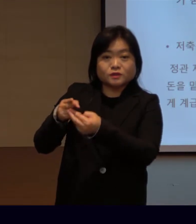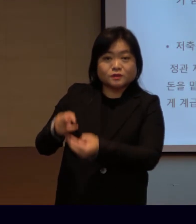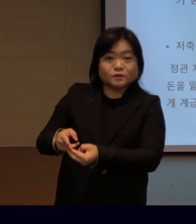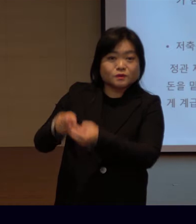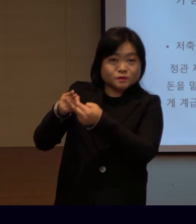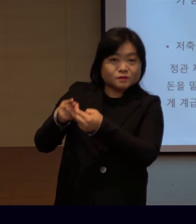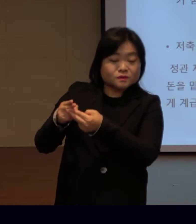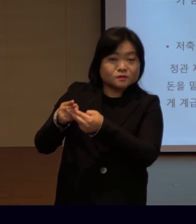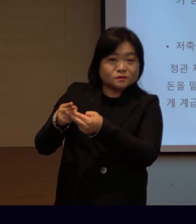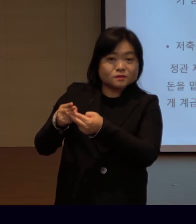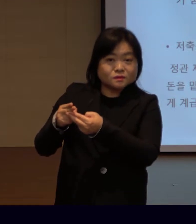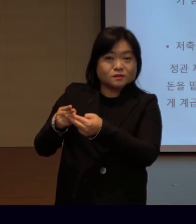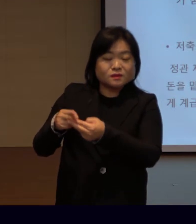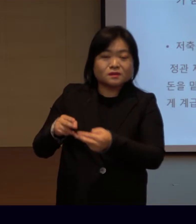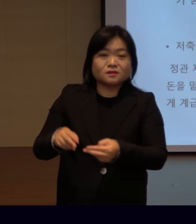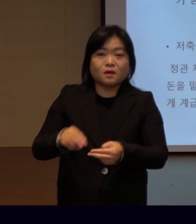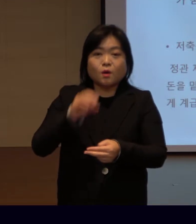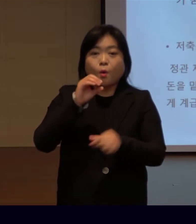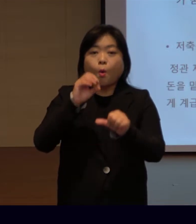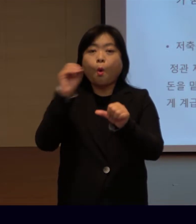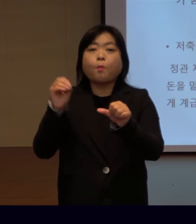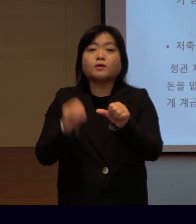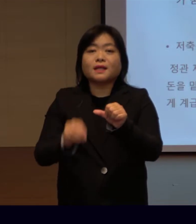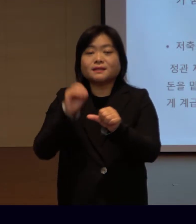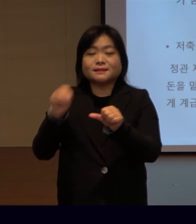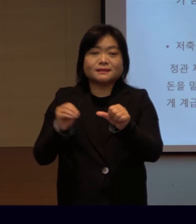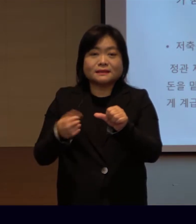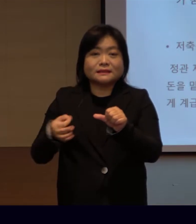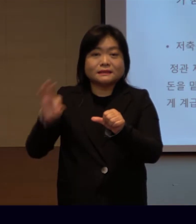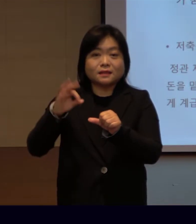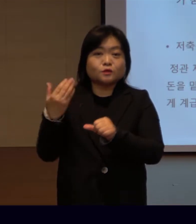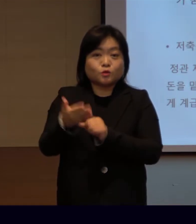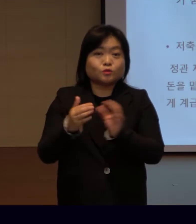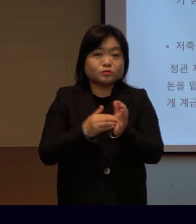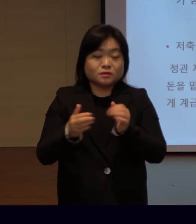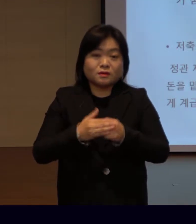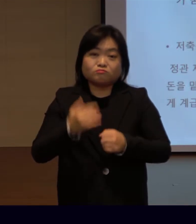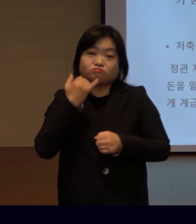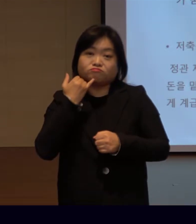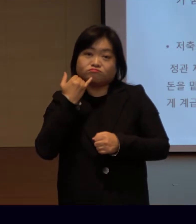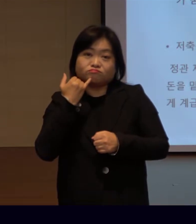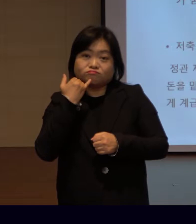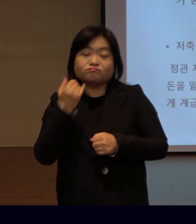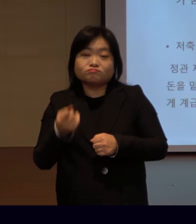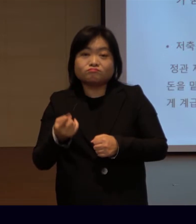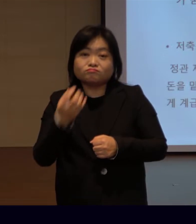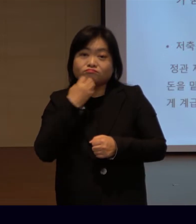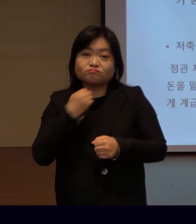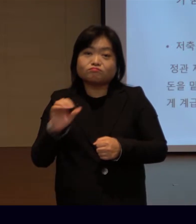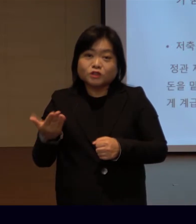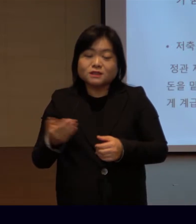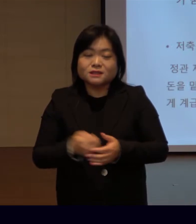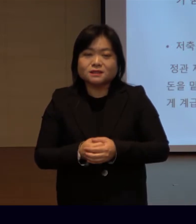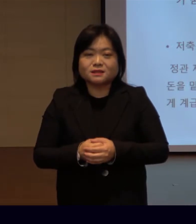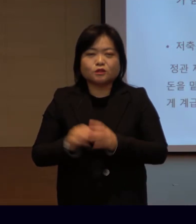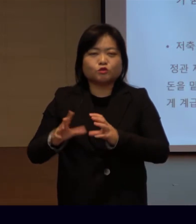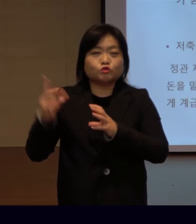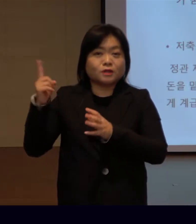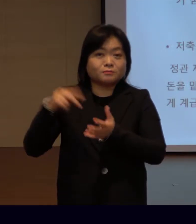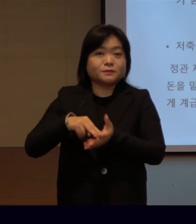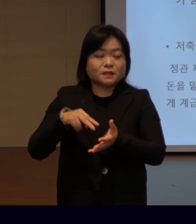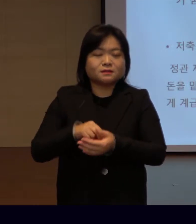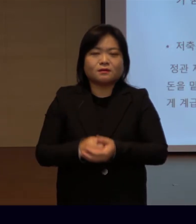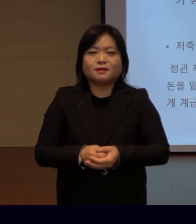이때 확정금리 5%를 줬으니까 상당히 괜찮은 저축이었죠. 국가